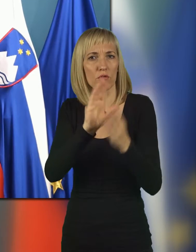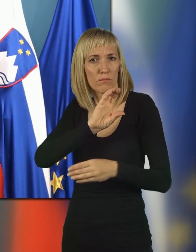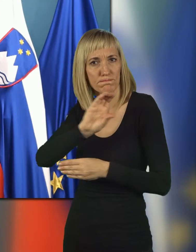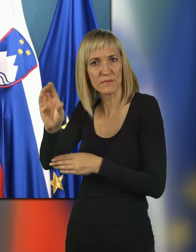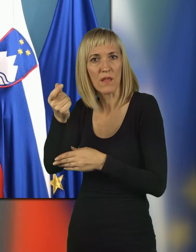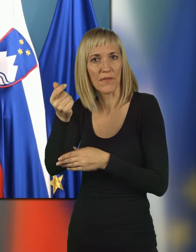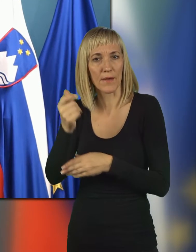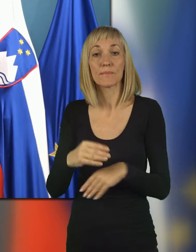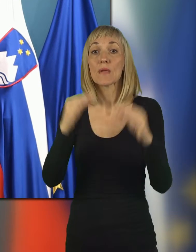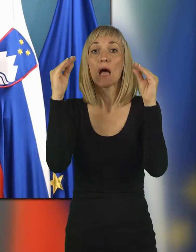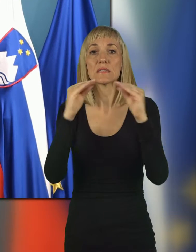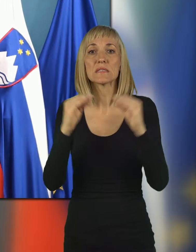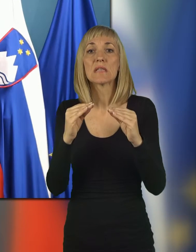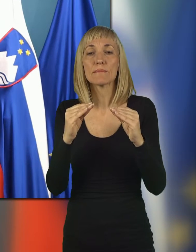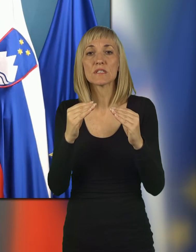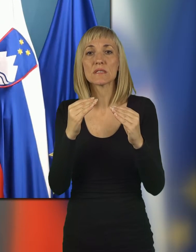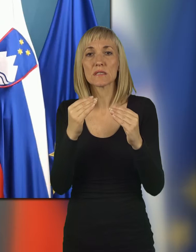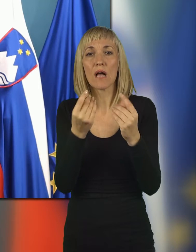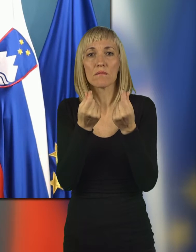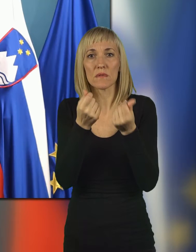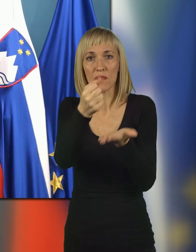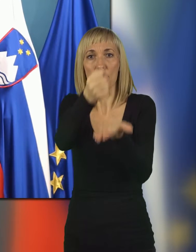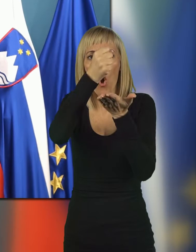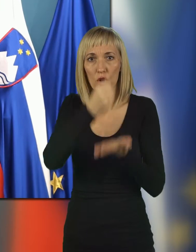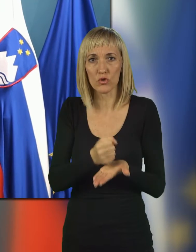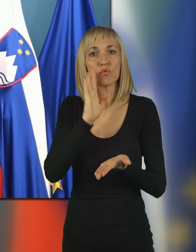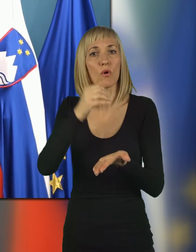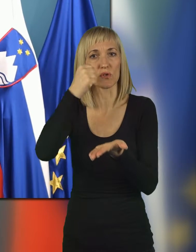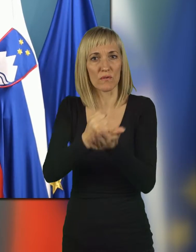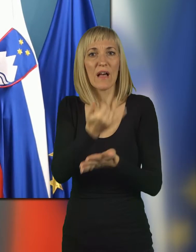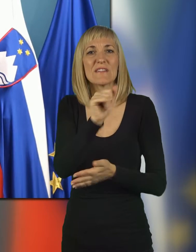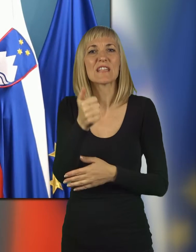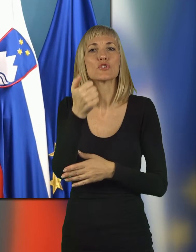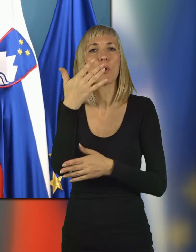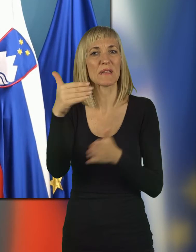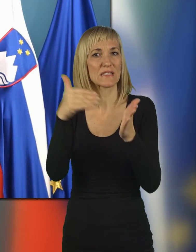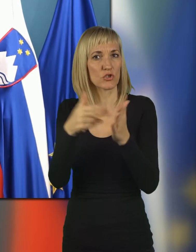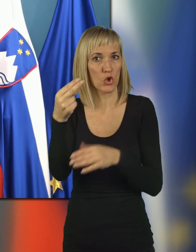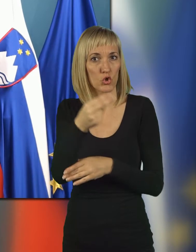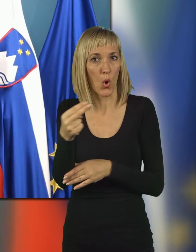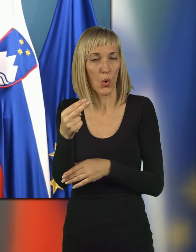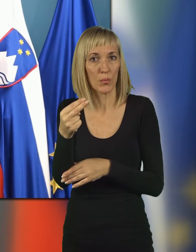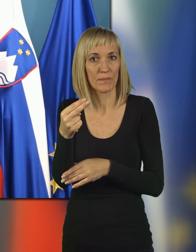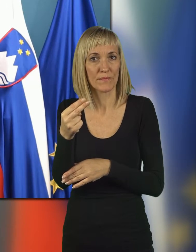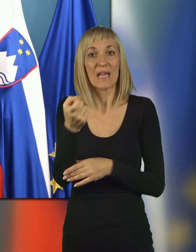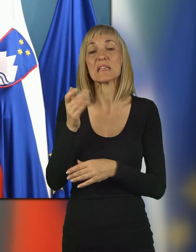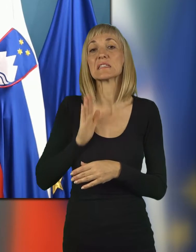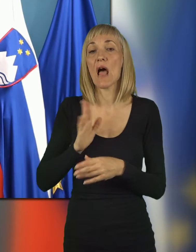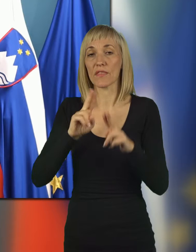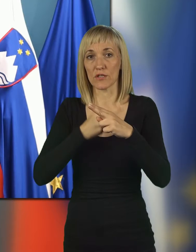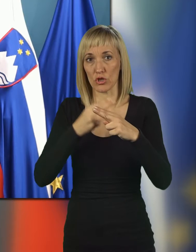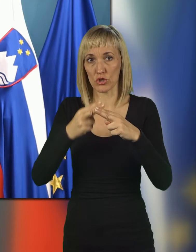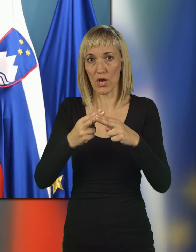Ksevt? Sistemskih virov v proračunu bo zagotovljenih vsaj 150 000 evrov za strani